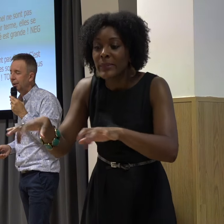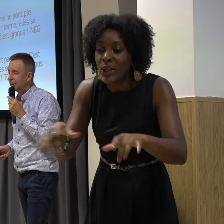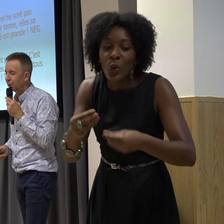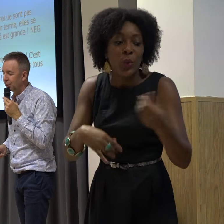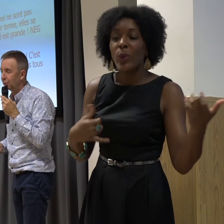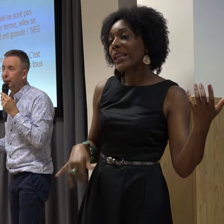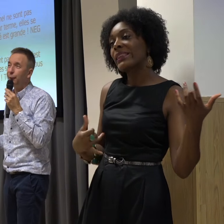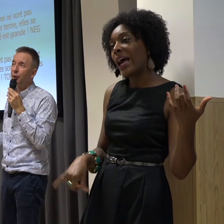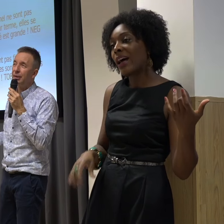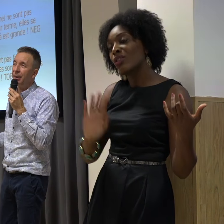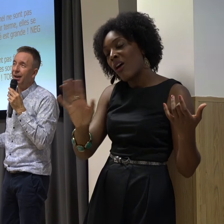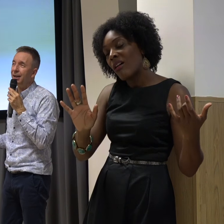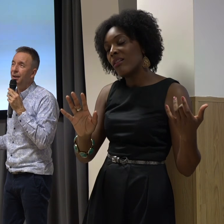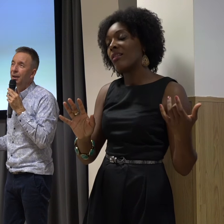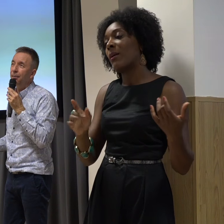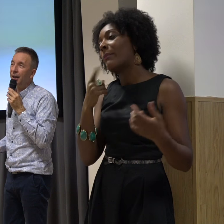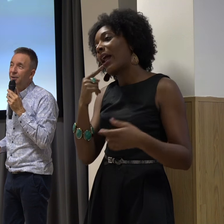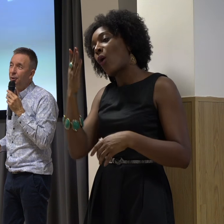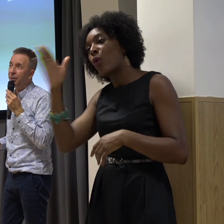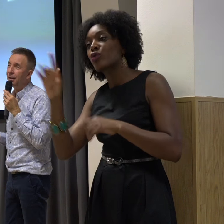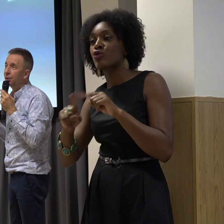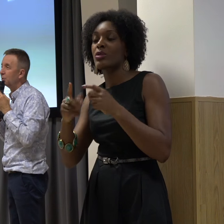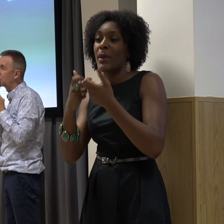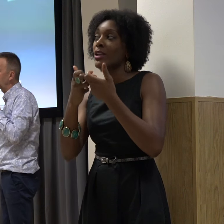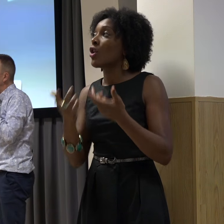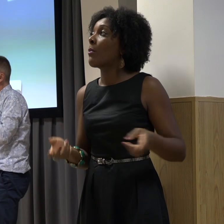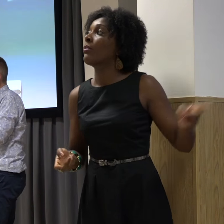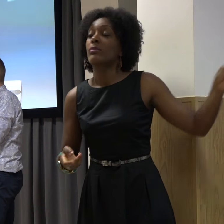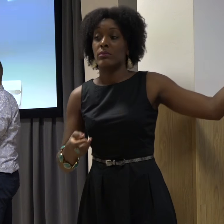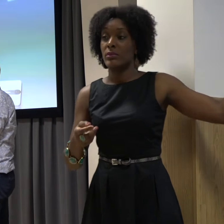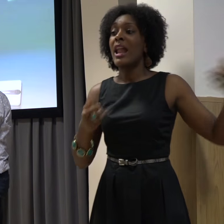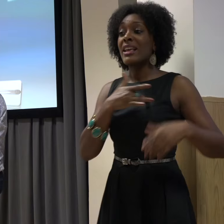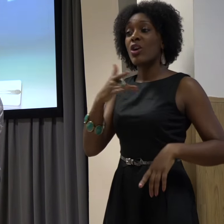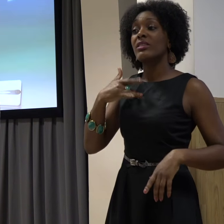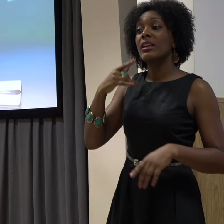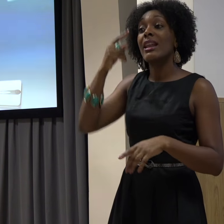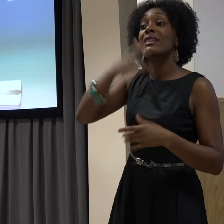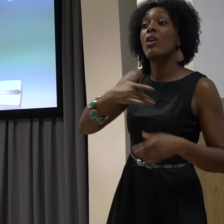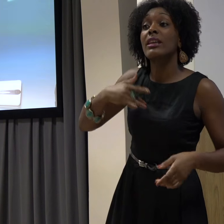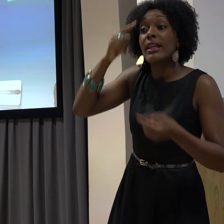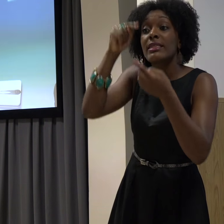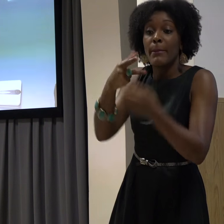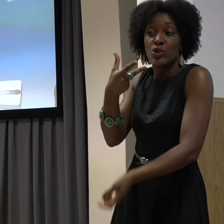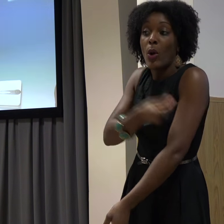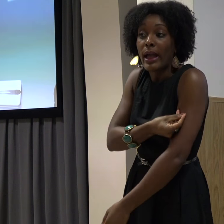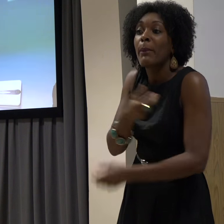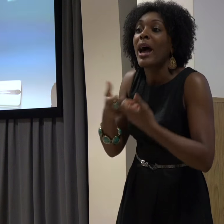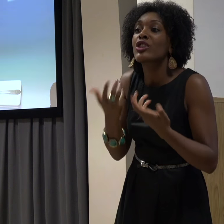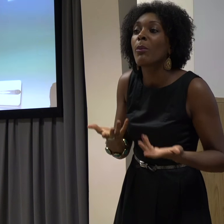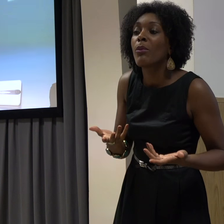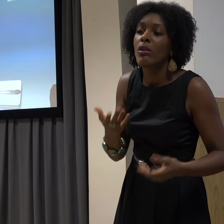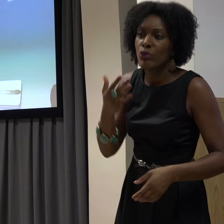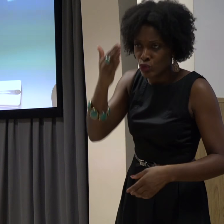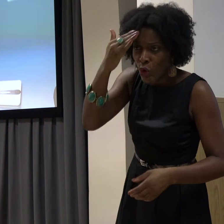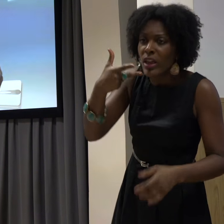parler de différents appareils, par exemple une seringue. Faire un bon usage. Tout le monde a déjà vu